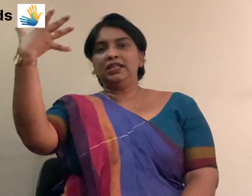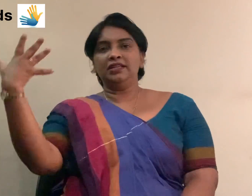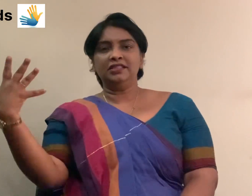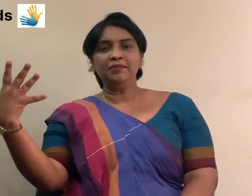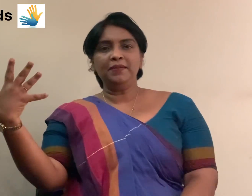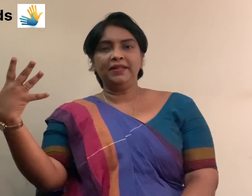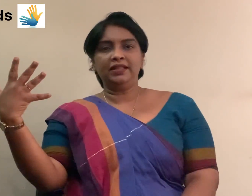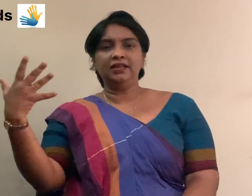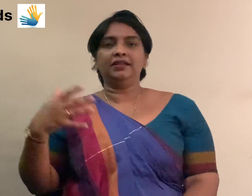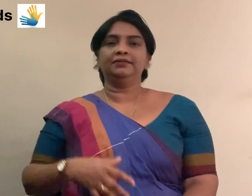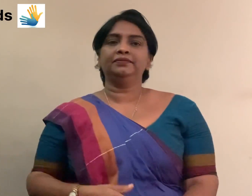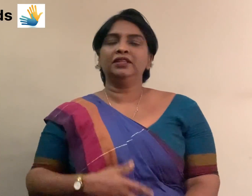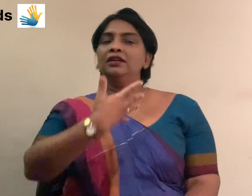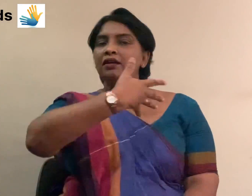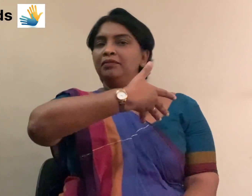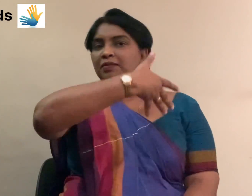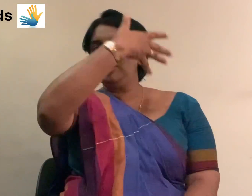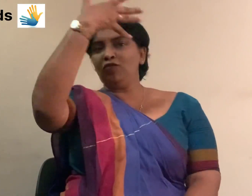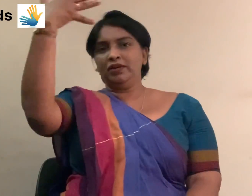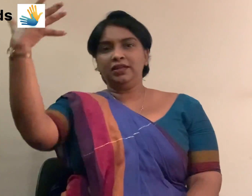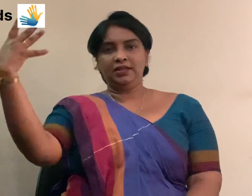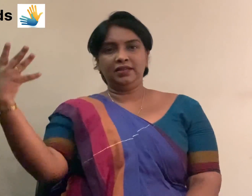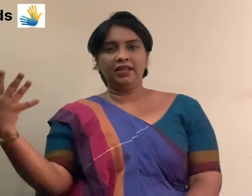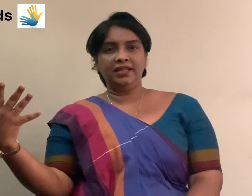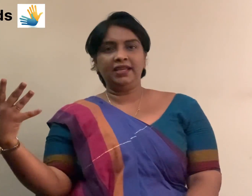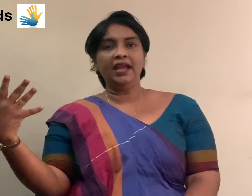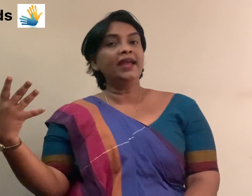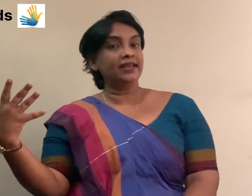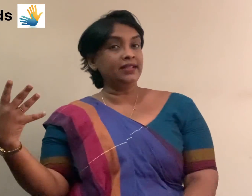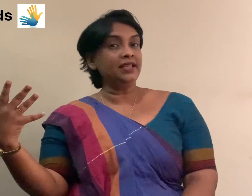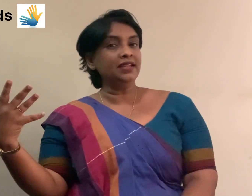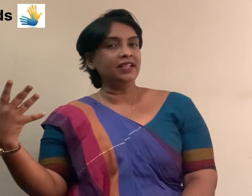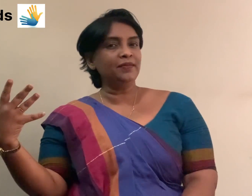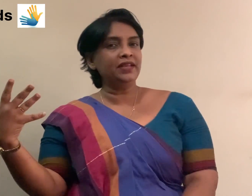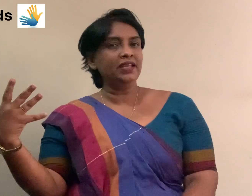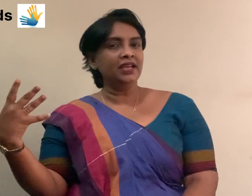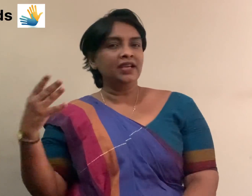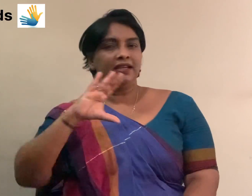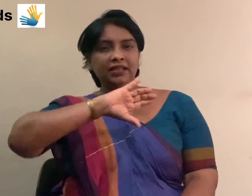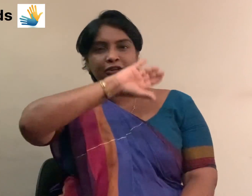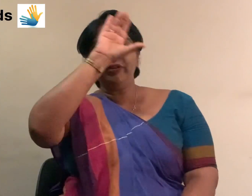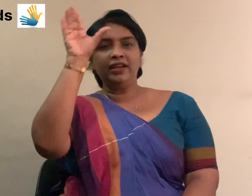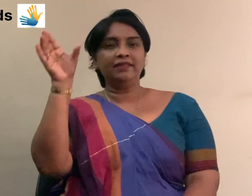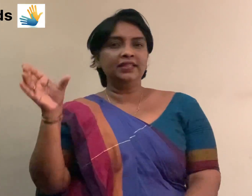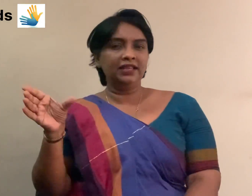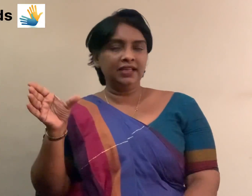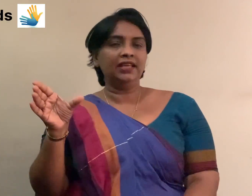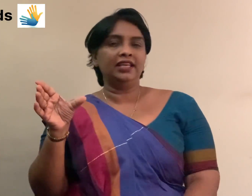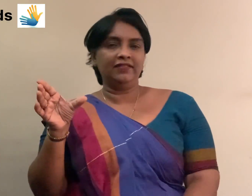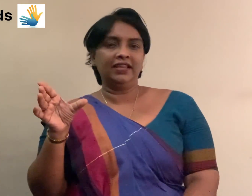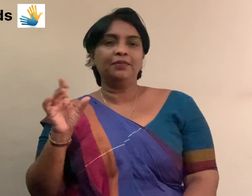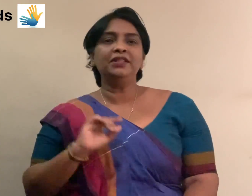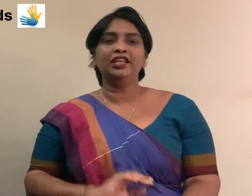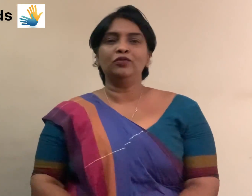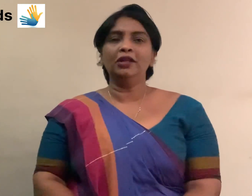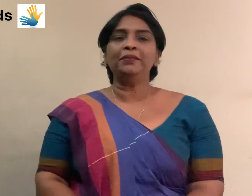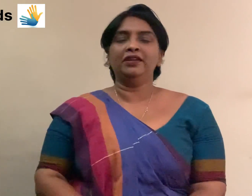නිසා මේ පැත්තට ගන්න. මෙහෙම රවුමට ගන්න. අර ඒක හැඩේ තියෙන්නේ තේමනේ. කර්ව් එකක් විදිහටනේ. ඒ වගේ අපි දේදුන්නක් පෙන්නනවා.